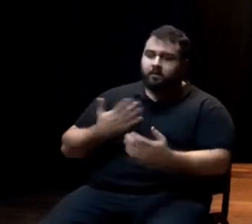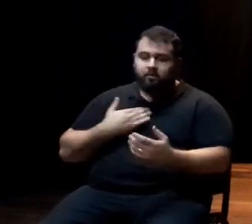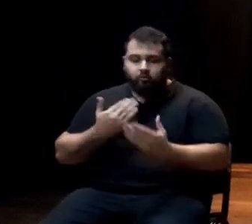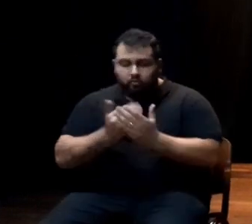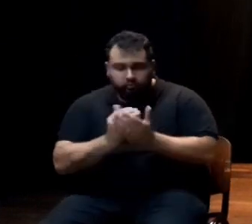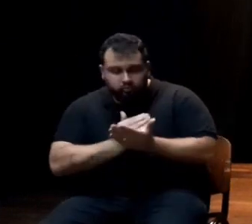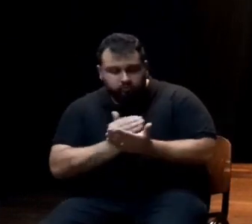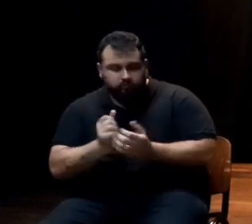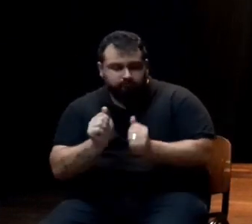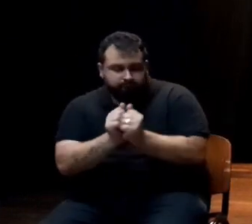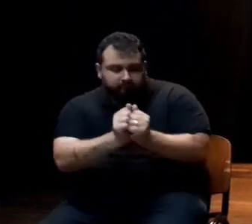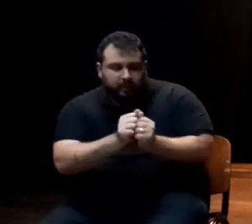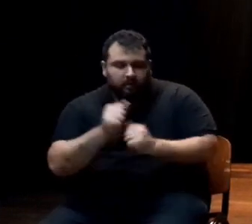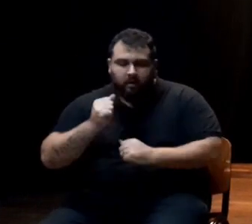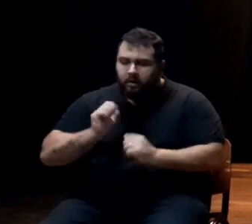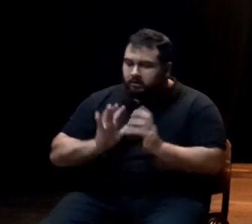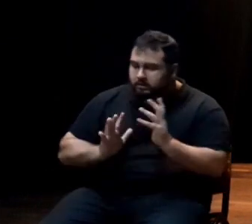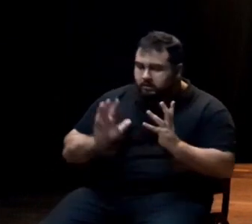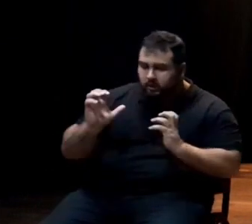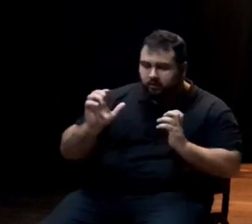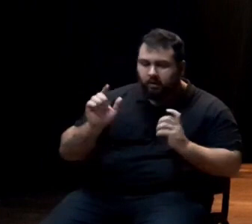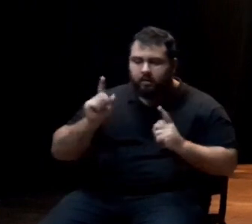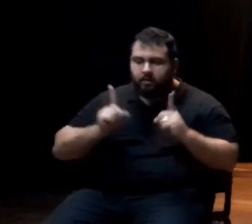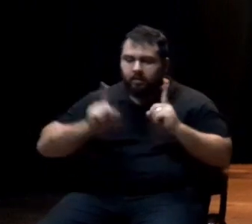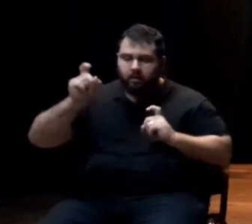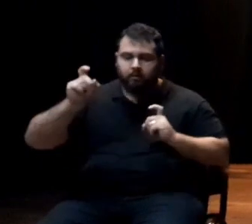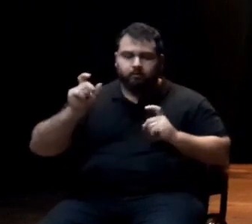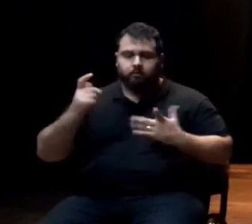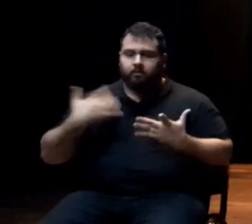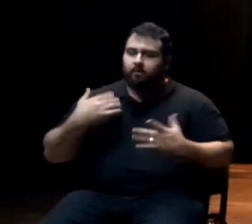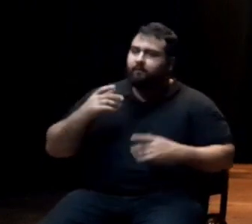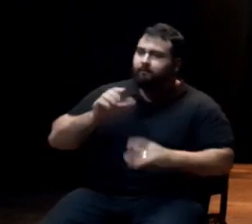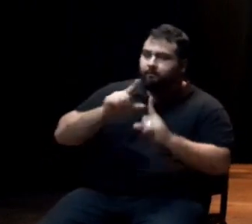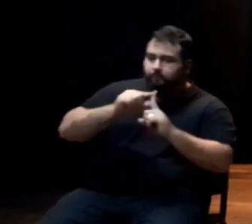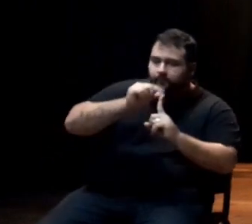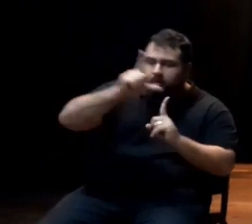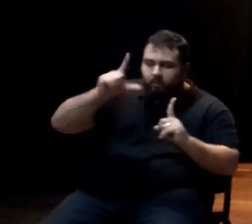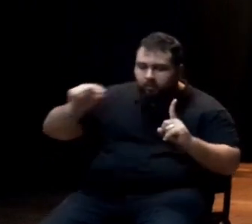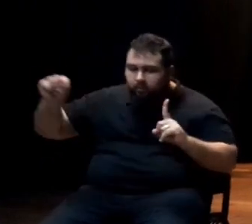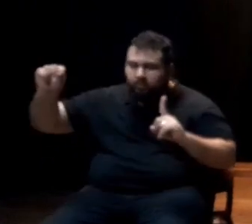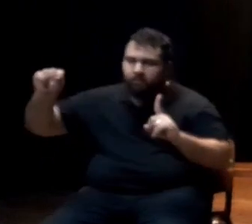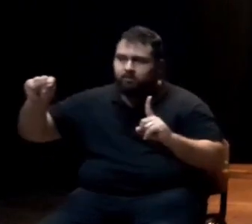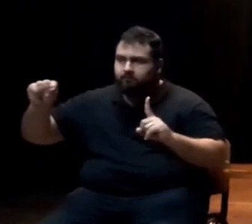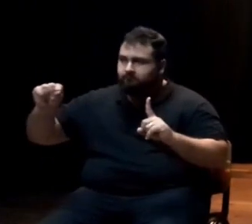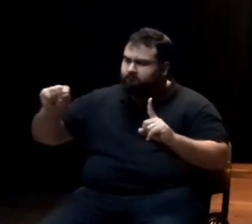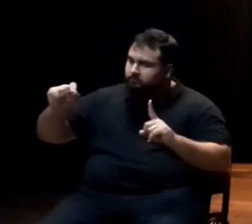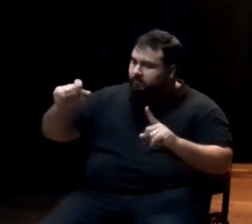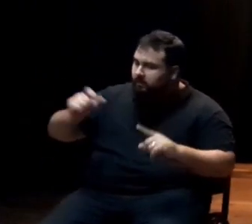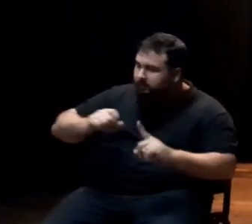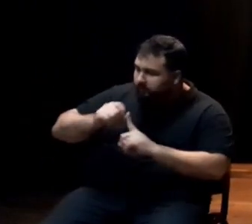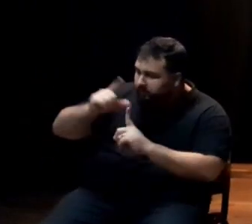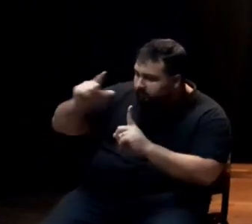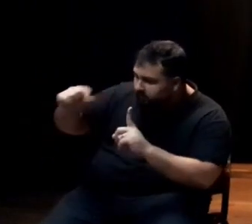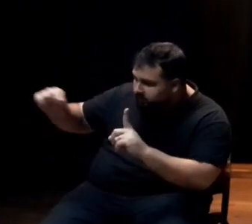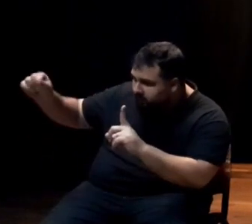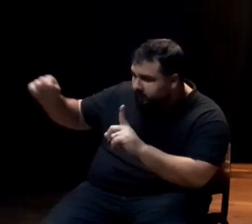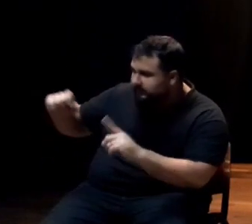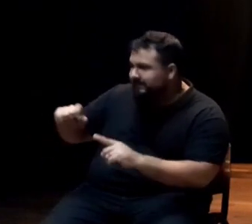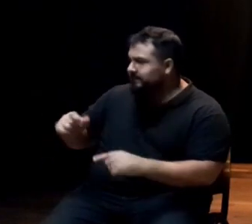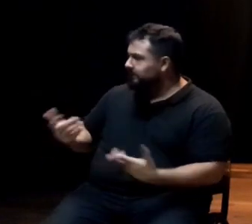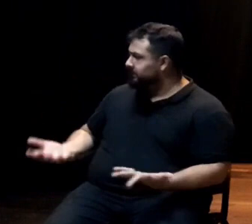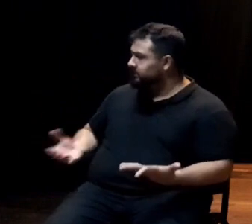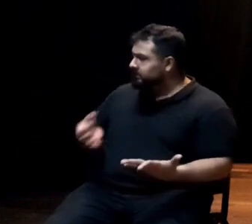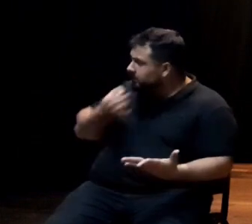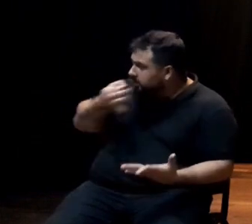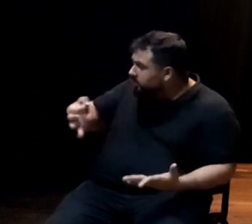tinha uma coisa, folha, e a gente fazia folha, folha, folha, folha, folha. E aí, ele falou, e nem os sons,